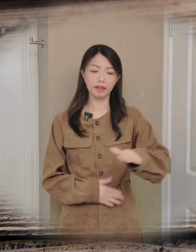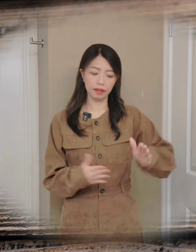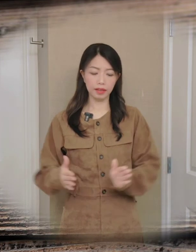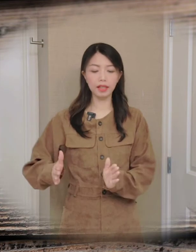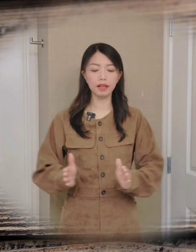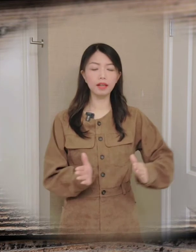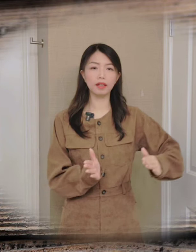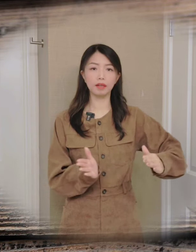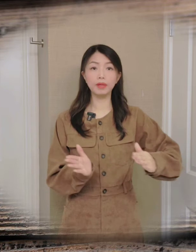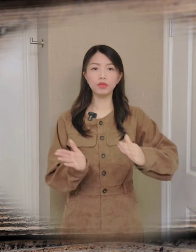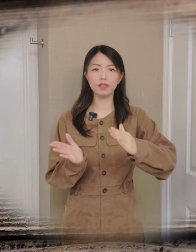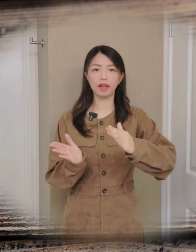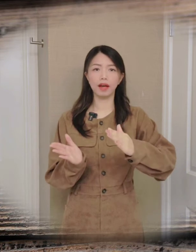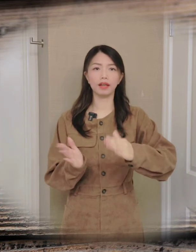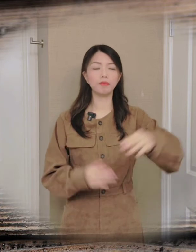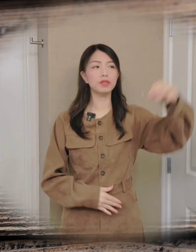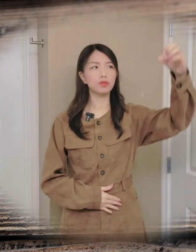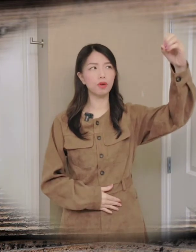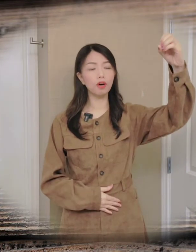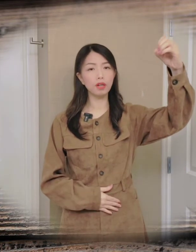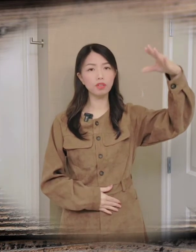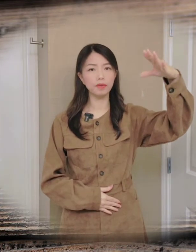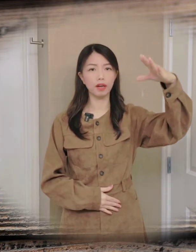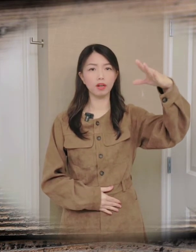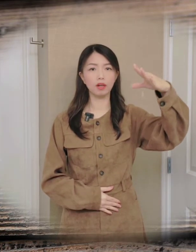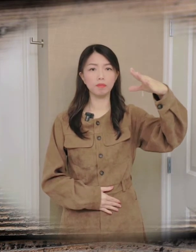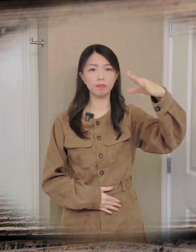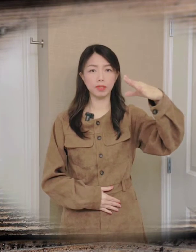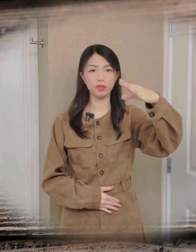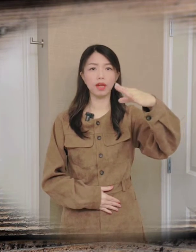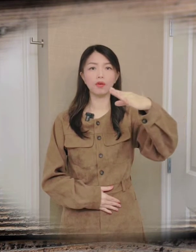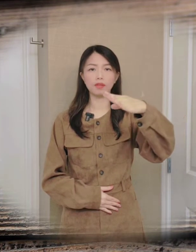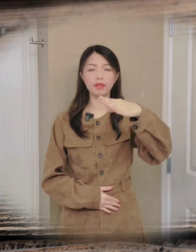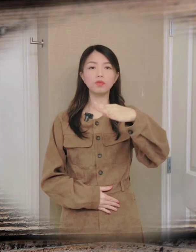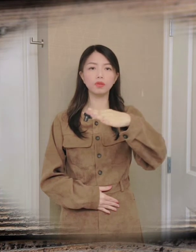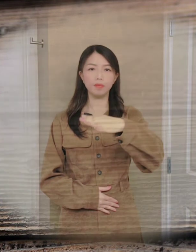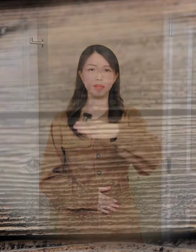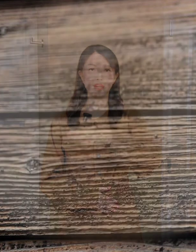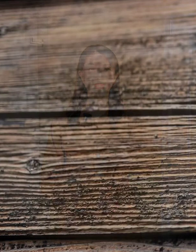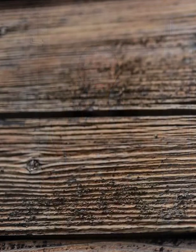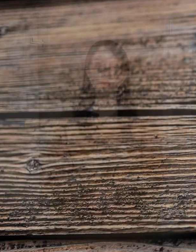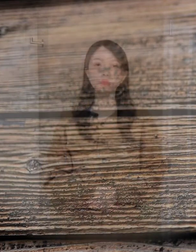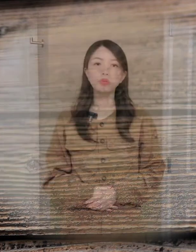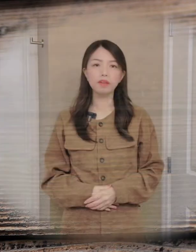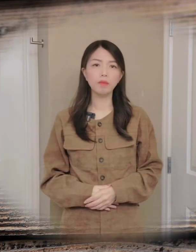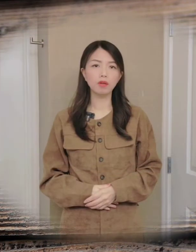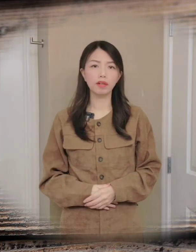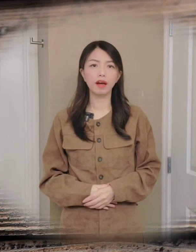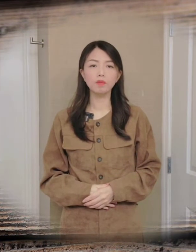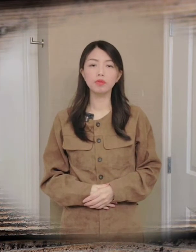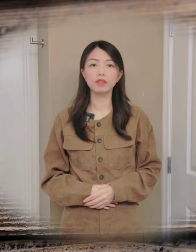가는 길 비추신다. 아까 빛수어 해주시면 돼요. 비추다라고 한 뜻의 수어도 됩니다.